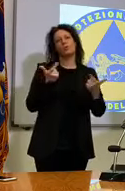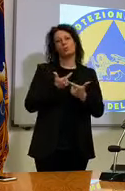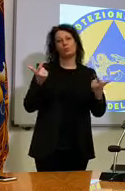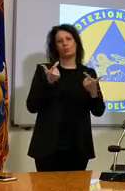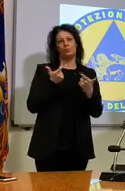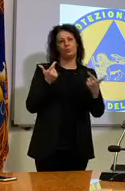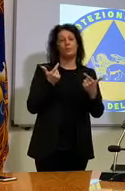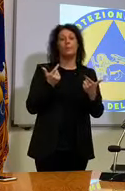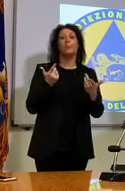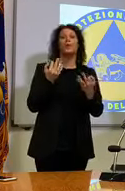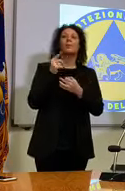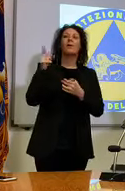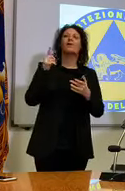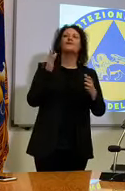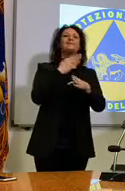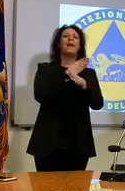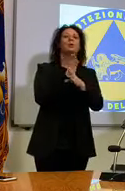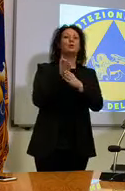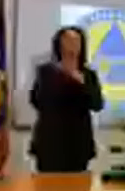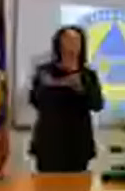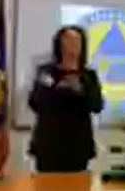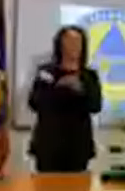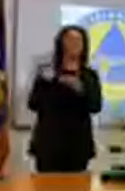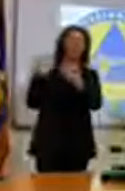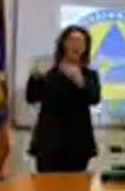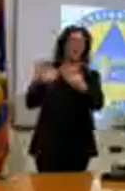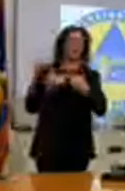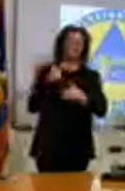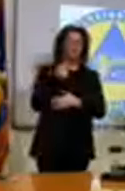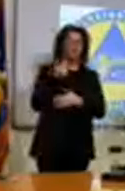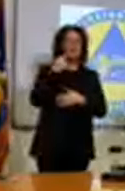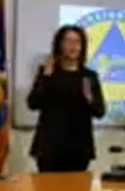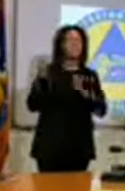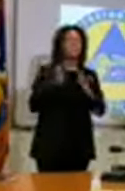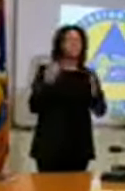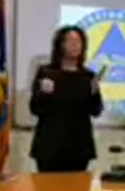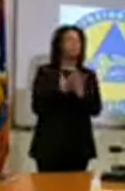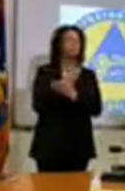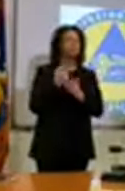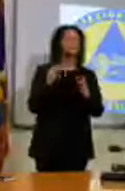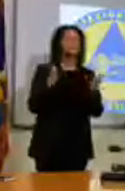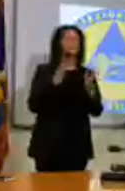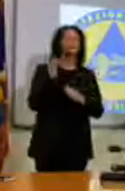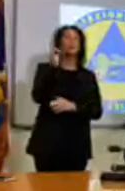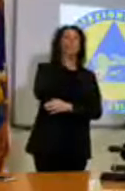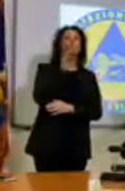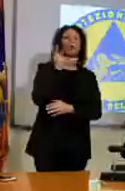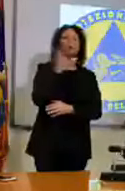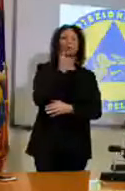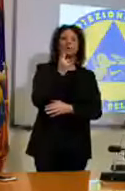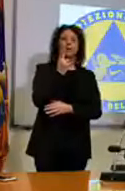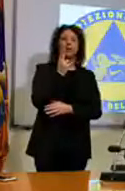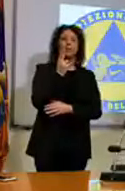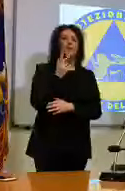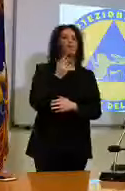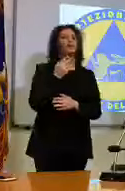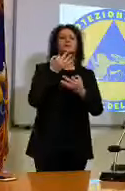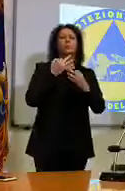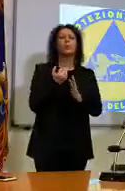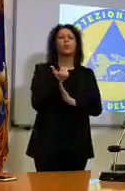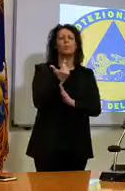se fossimo a ottobre-novembre, vi dico che la situazione, il quadro epidemiologico sarebbe sicuramente più grave, no? Perché poi andremo a